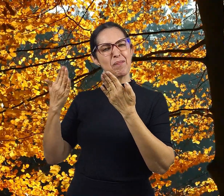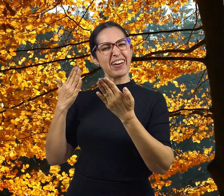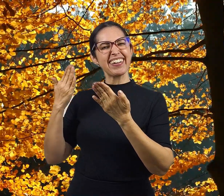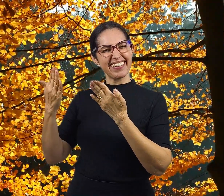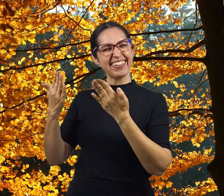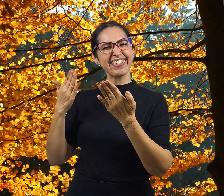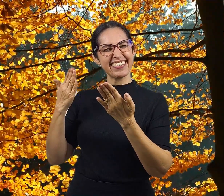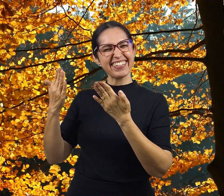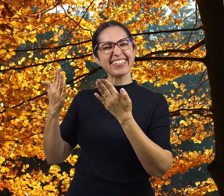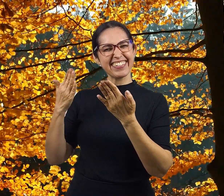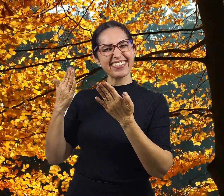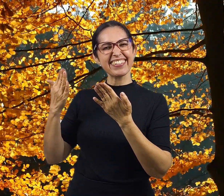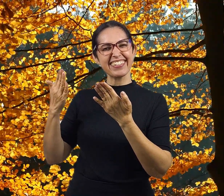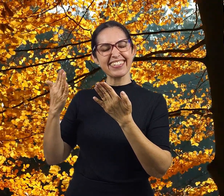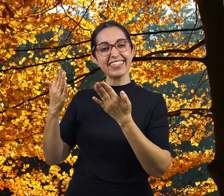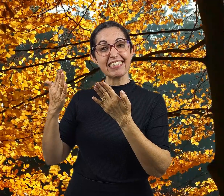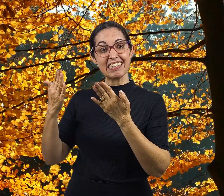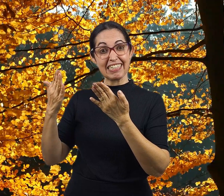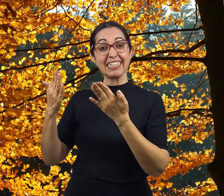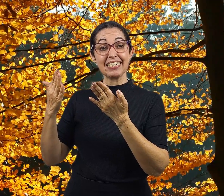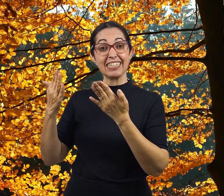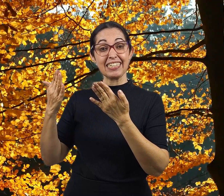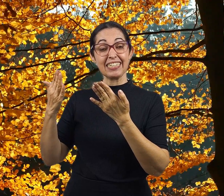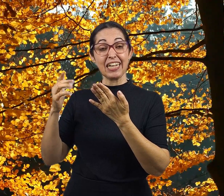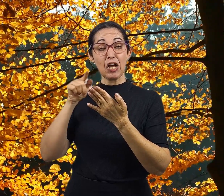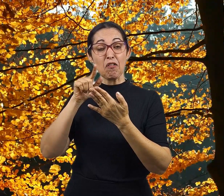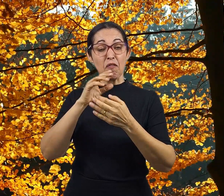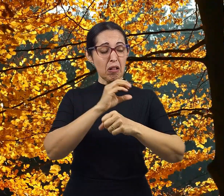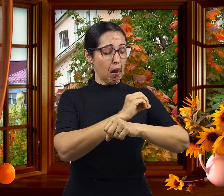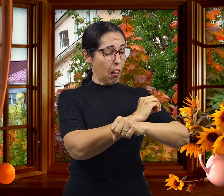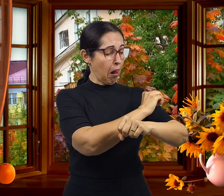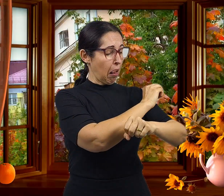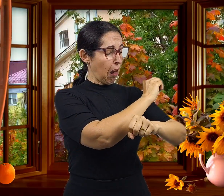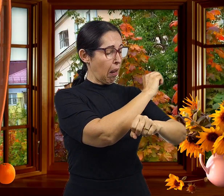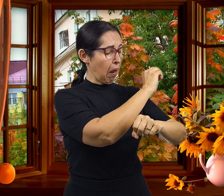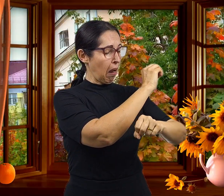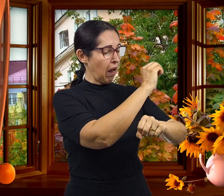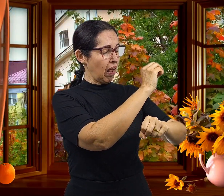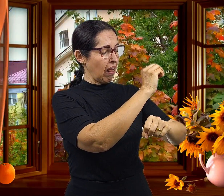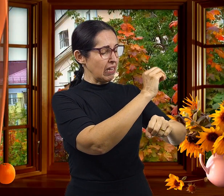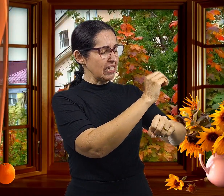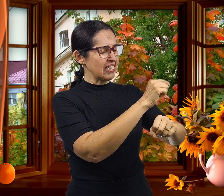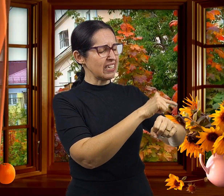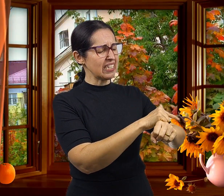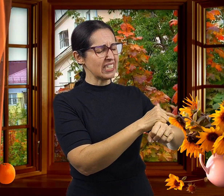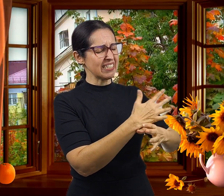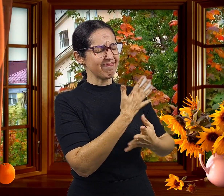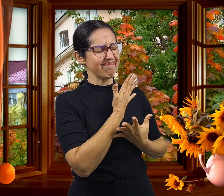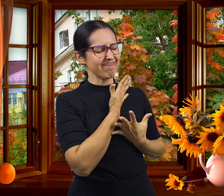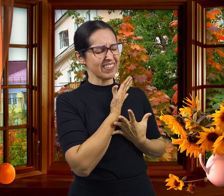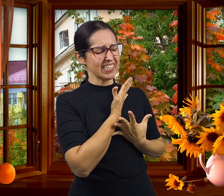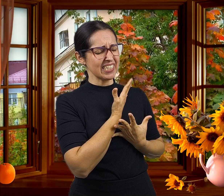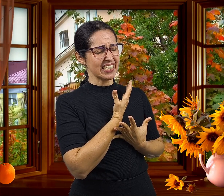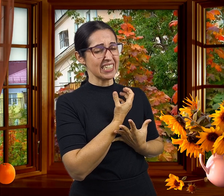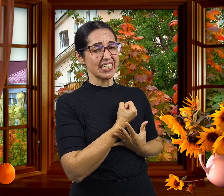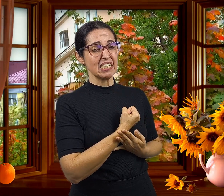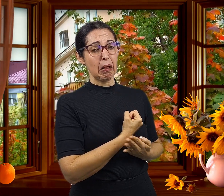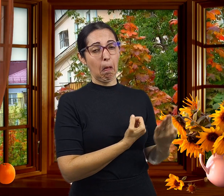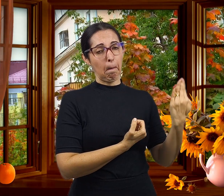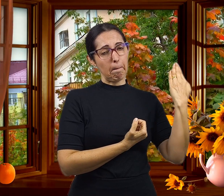O dia se compara ao sol causticante, te cansando. Às vezes é o estresse do